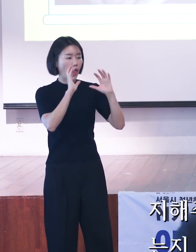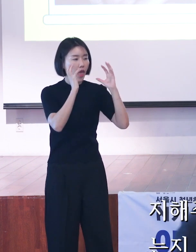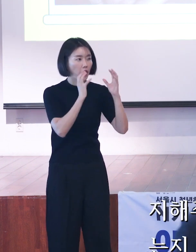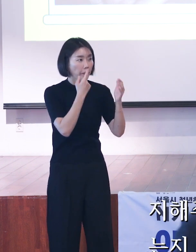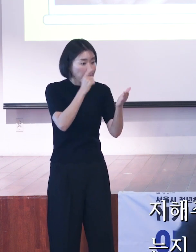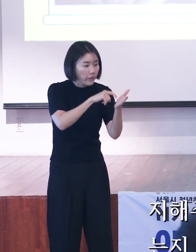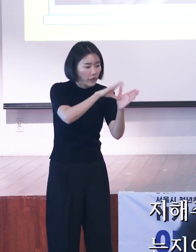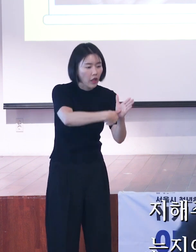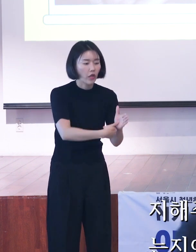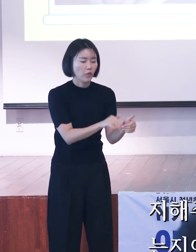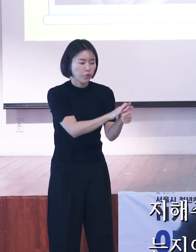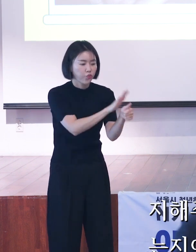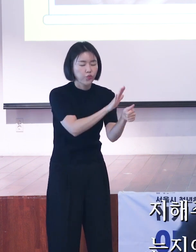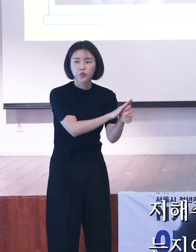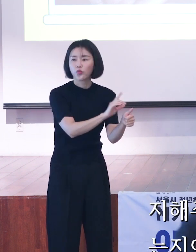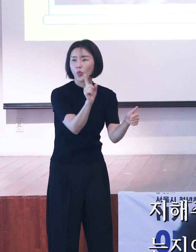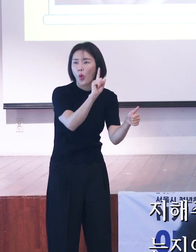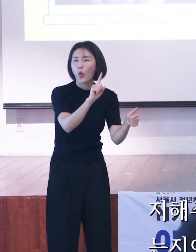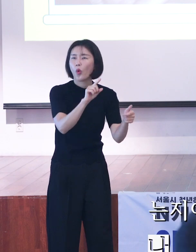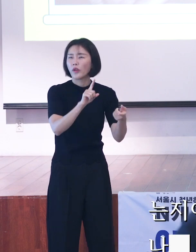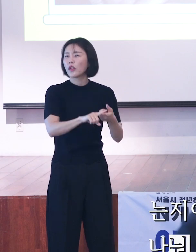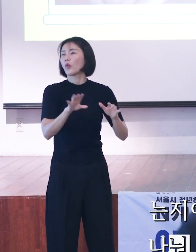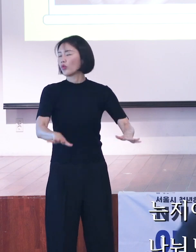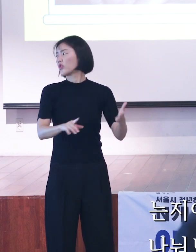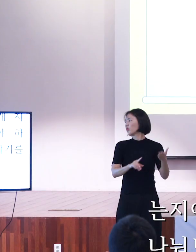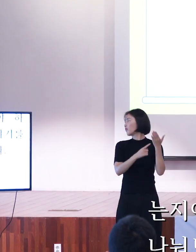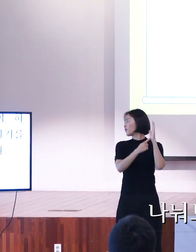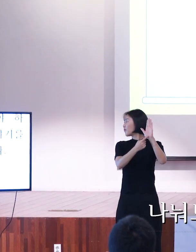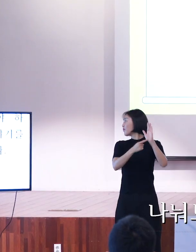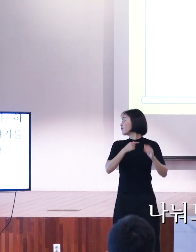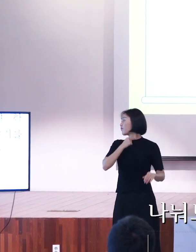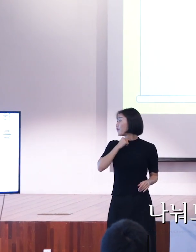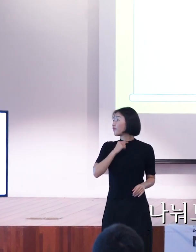하는지에 대해서 이야기를 나눠보도록 하겠습니다.